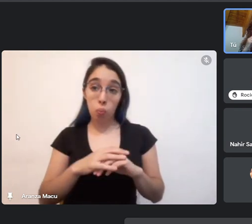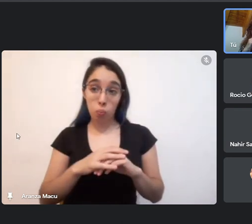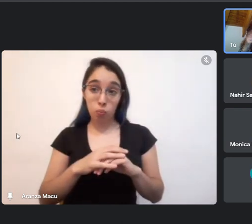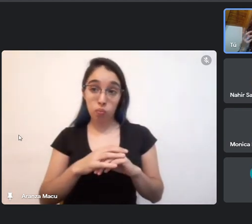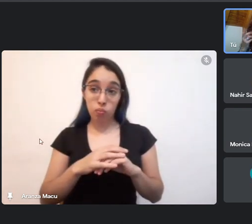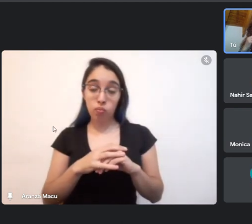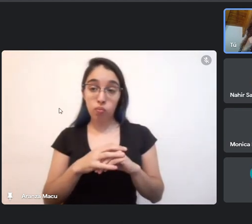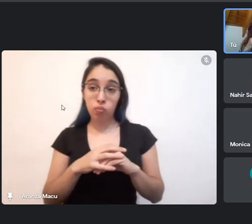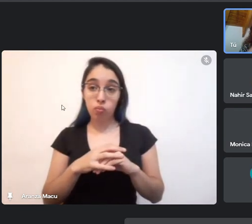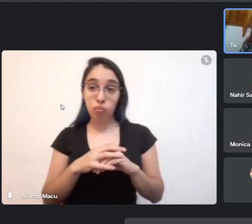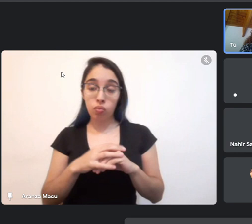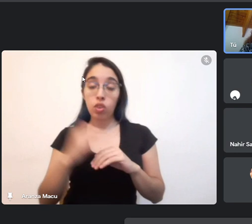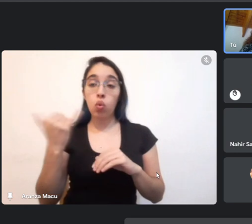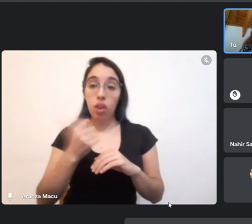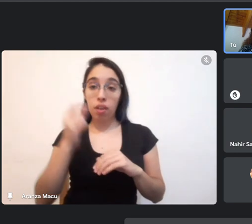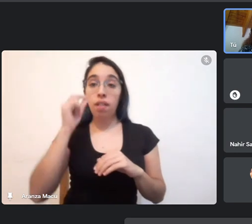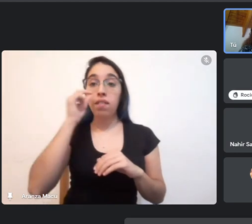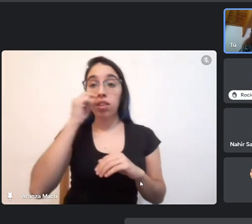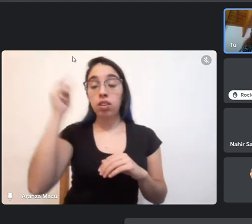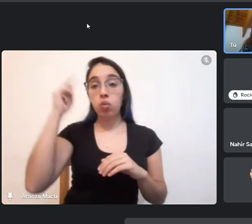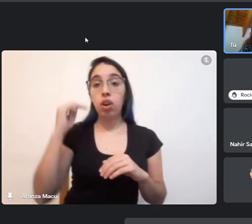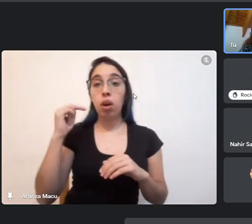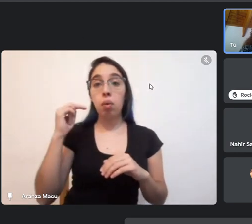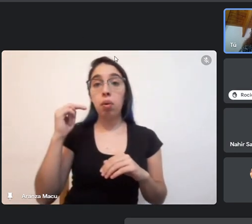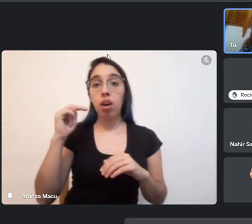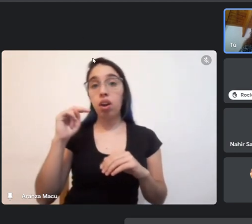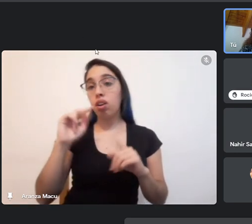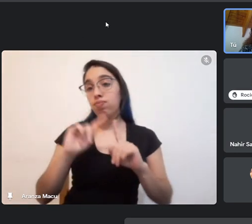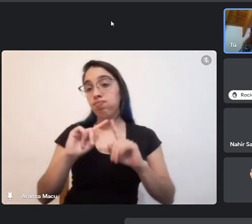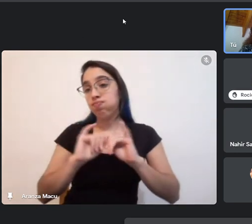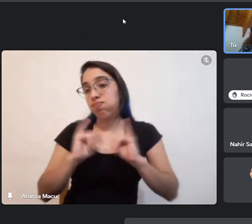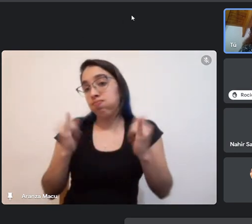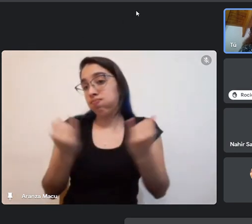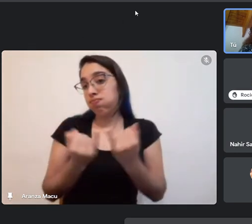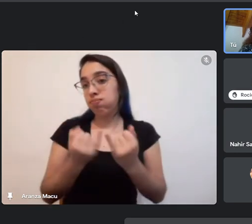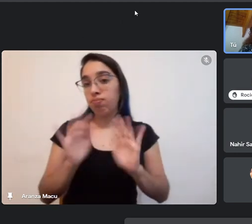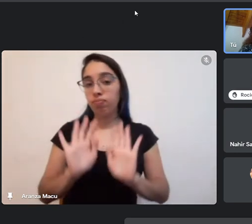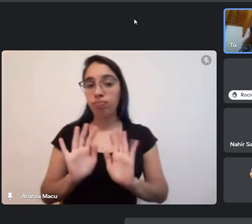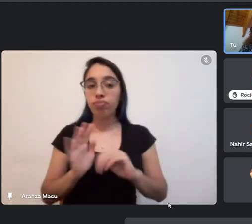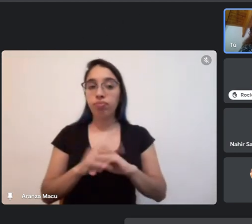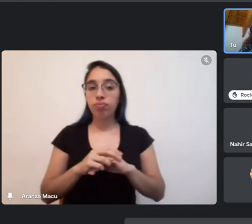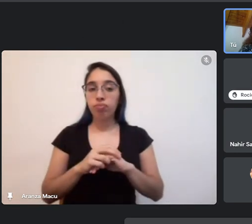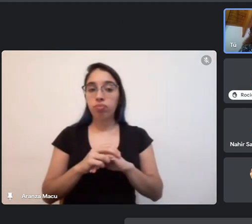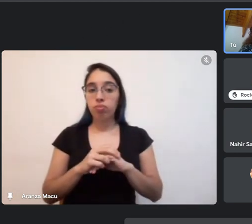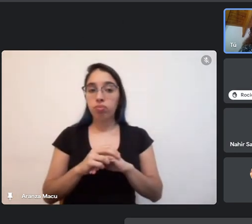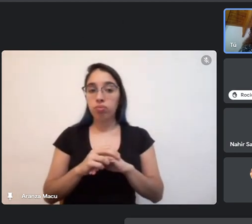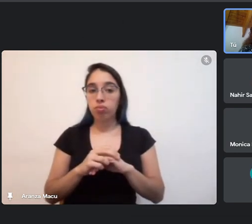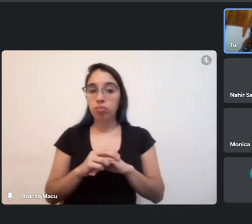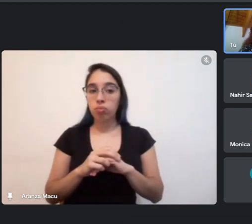el jueves 29, ¿sí? Acá tengo algunas consultas, sí, que me querían consultar.